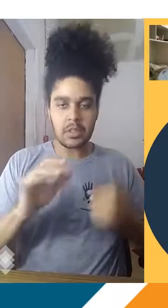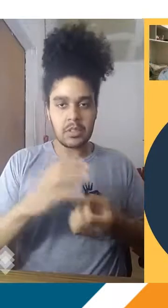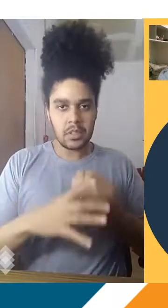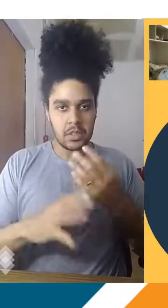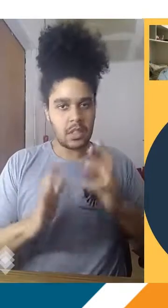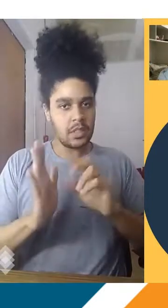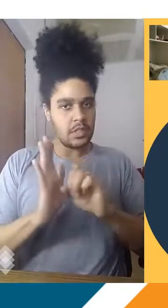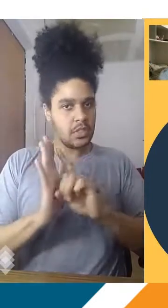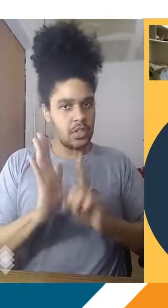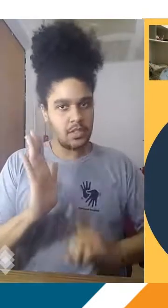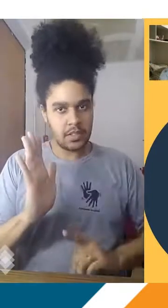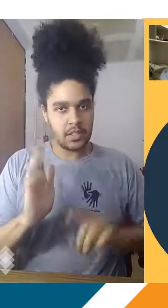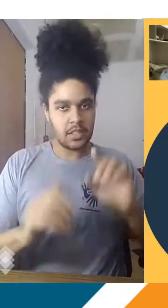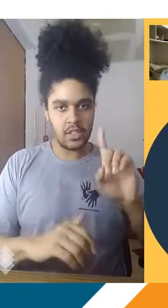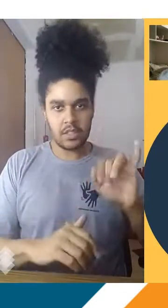dissertação.